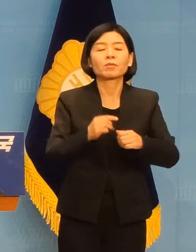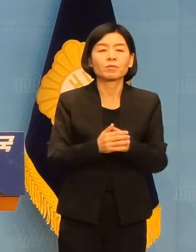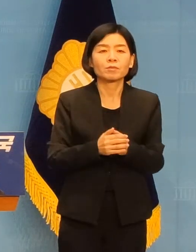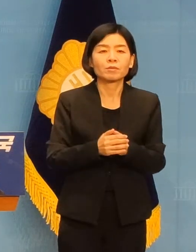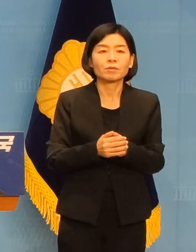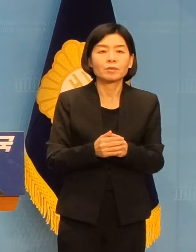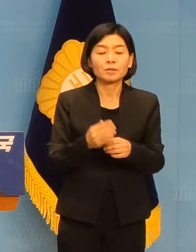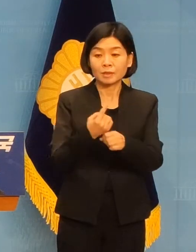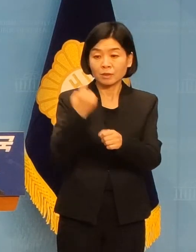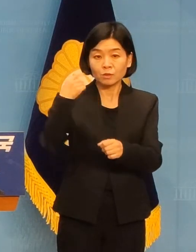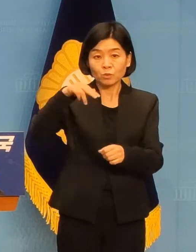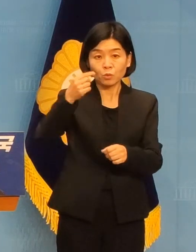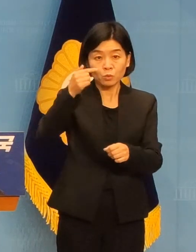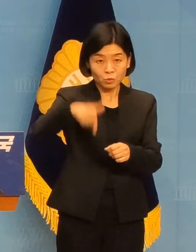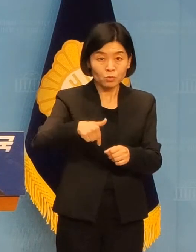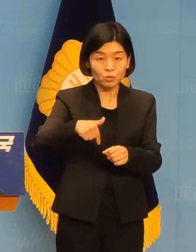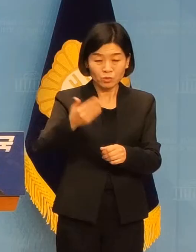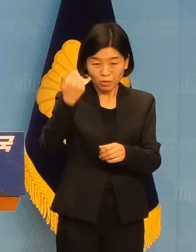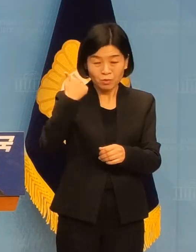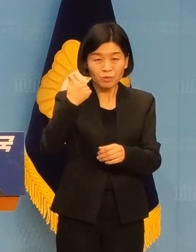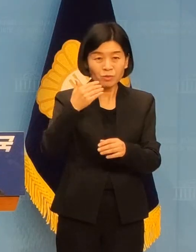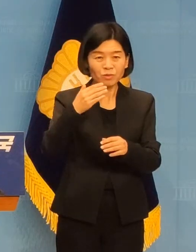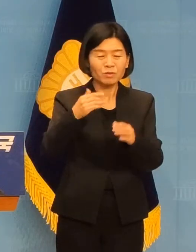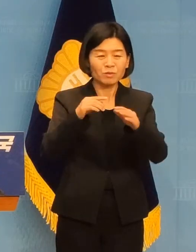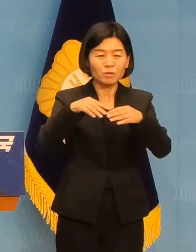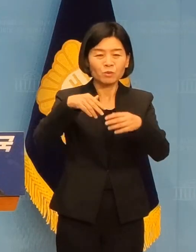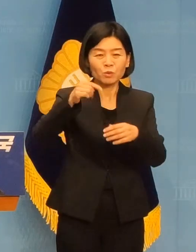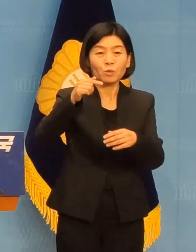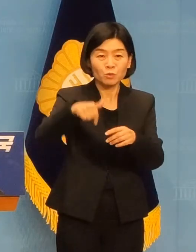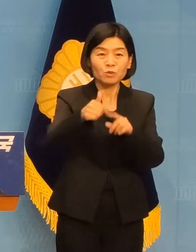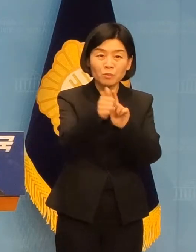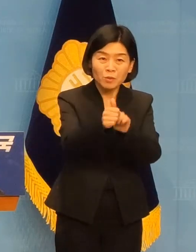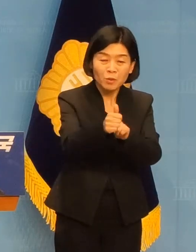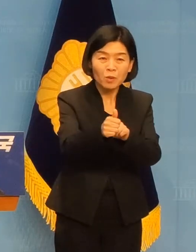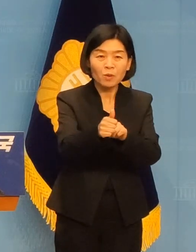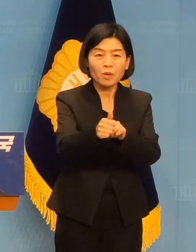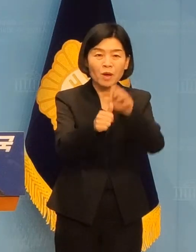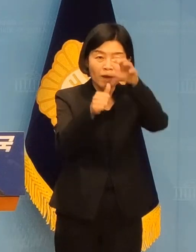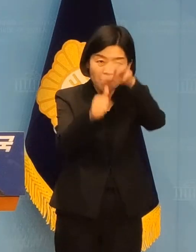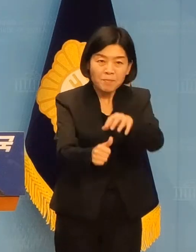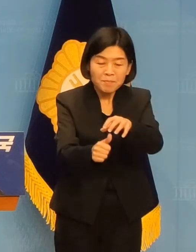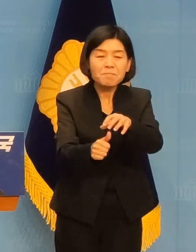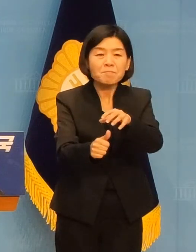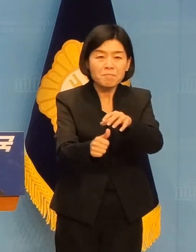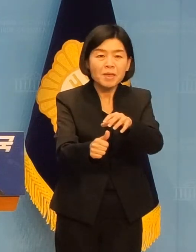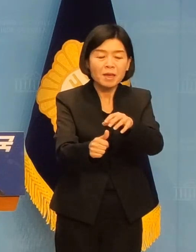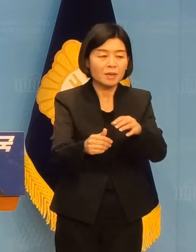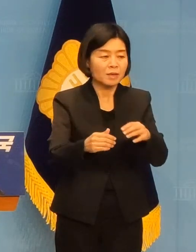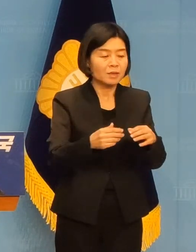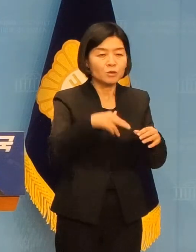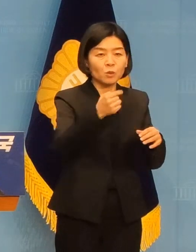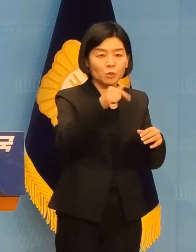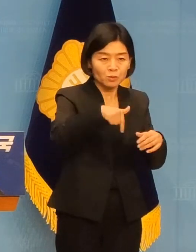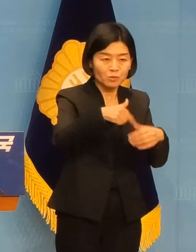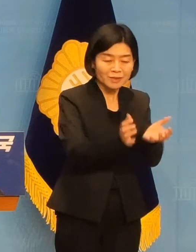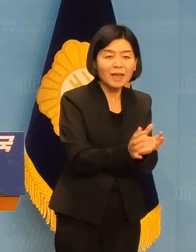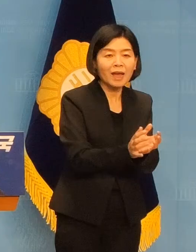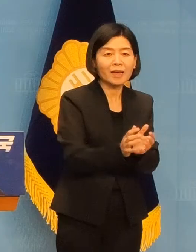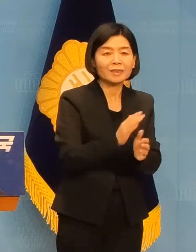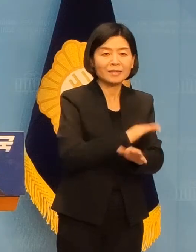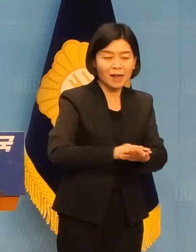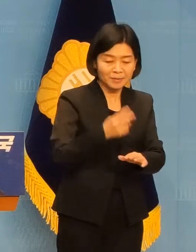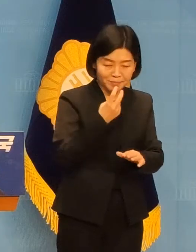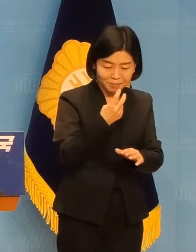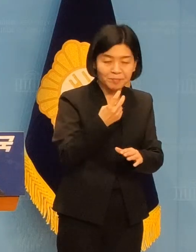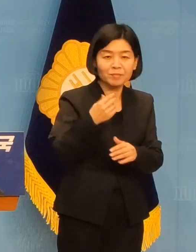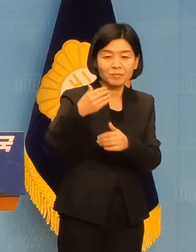지난해 조국 전 대표가 입감되면서 당을 더 탄탄하게 해달라는 당부를 지키기 위해